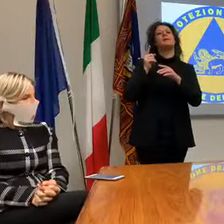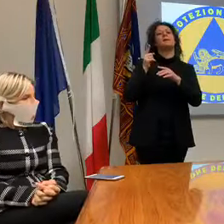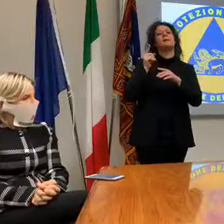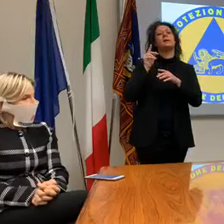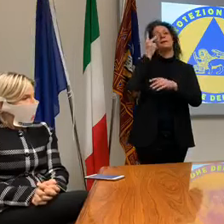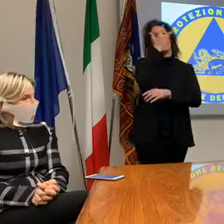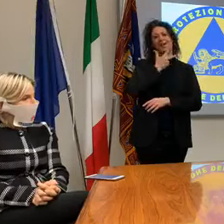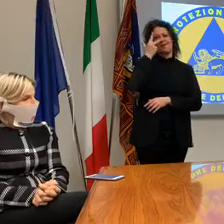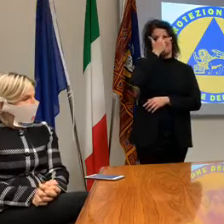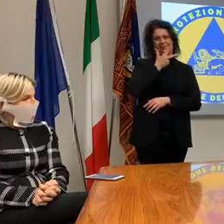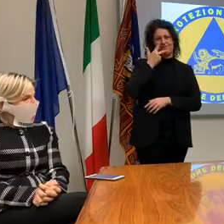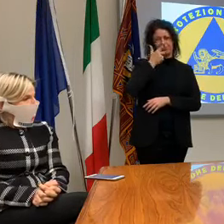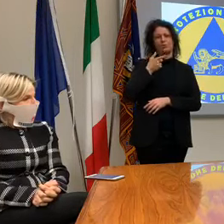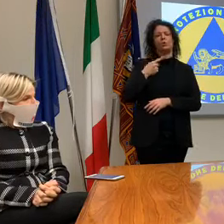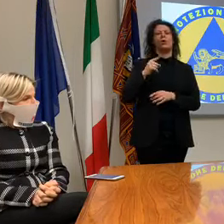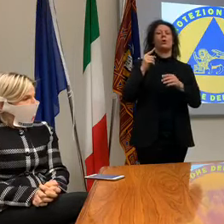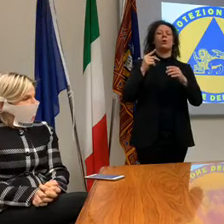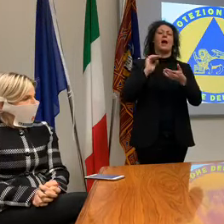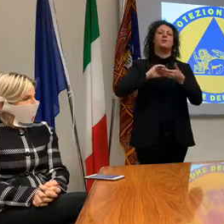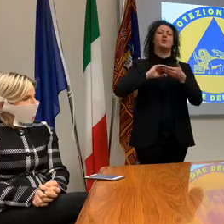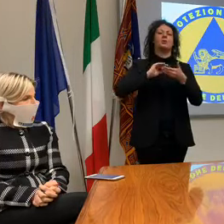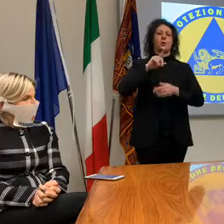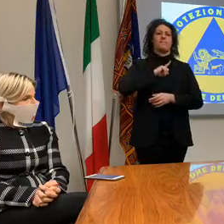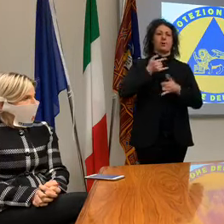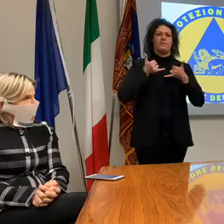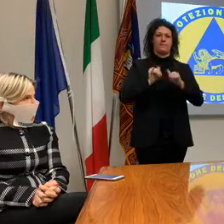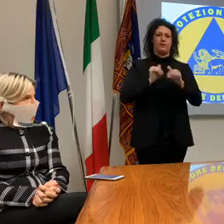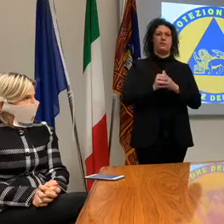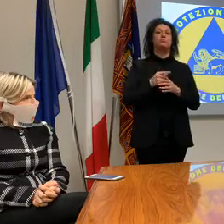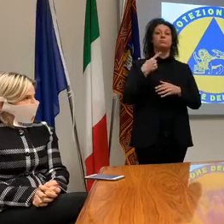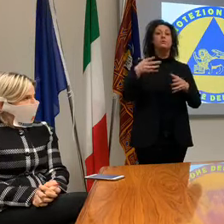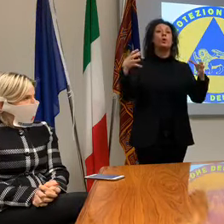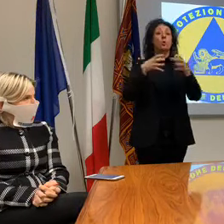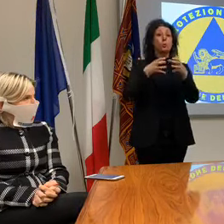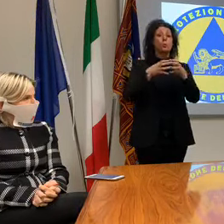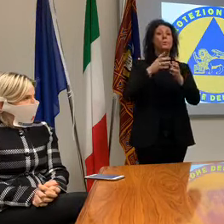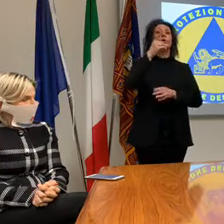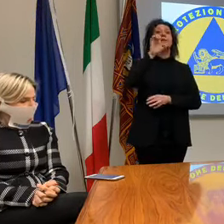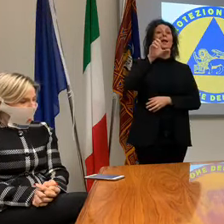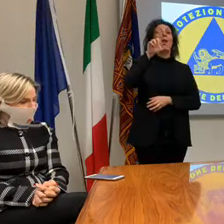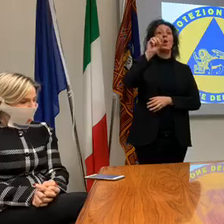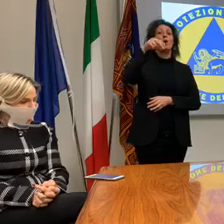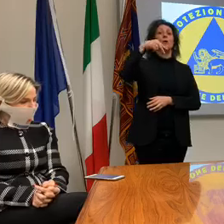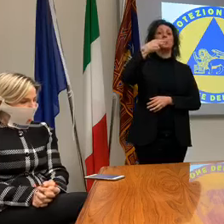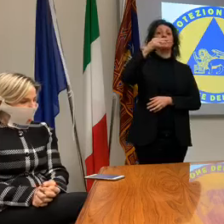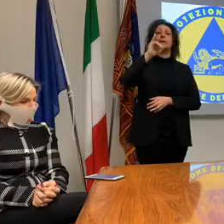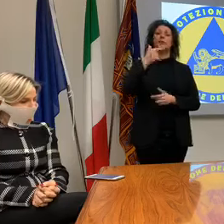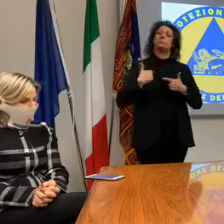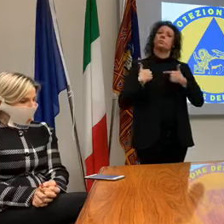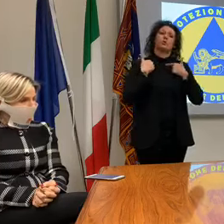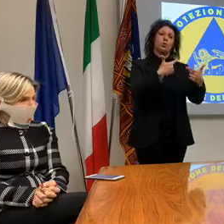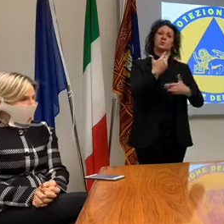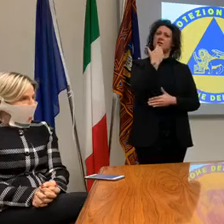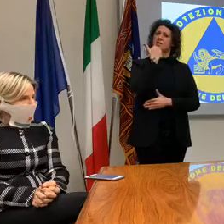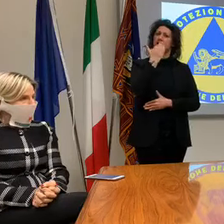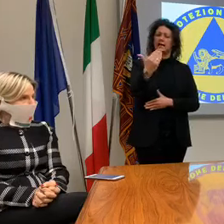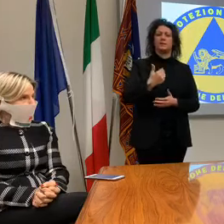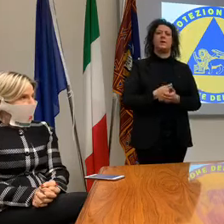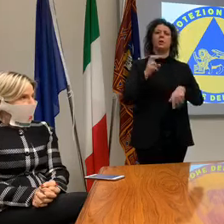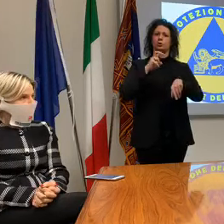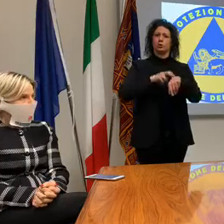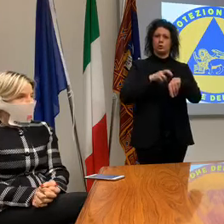generale. Questo è il gruppo De Longhi. Ringrazio ovviamente il dottor Giuseppe De Longhi, il dottor Fabio De Longhi,